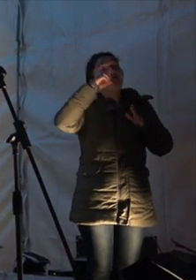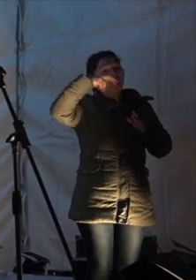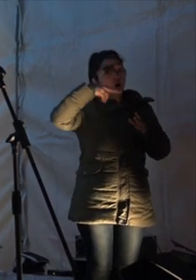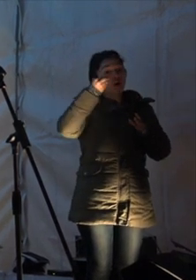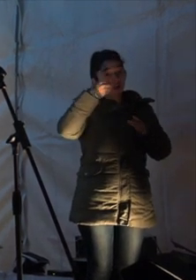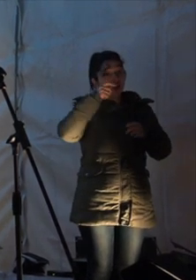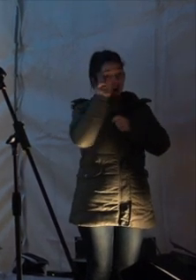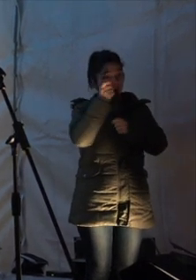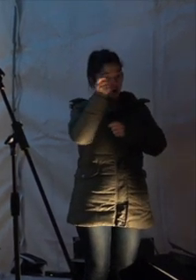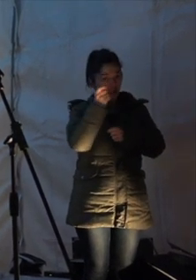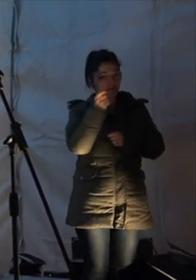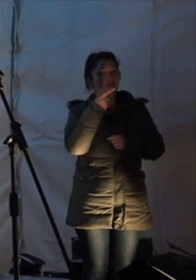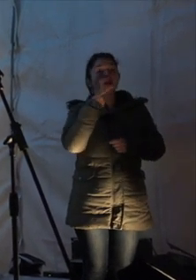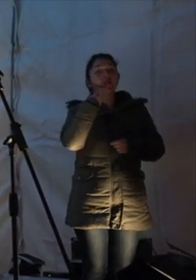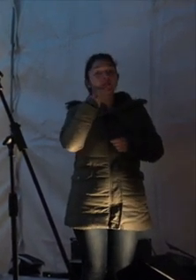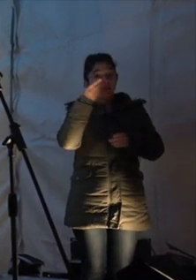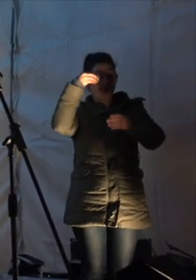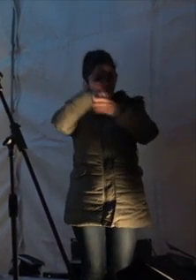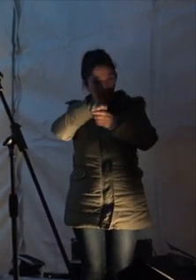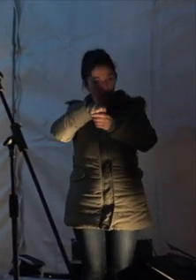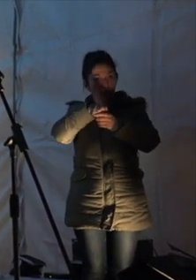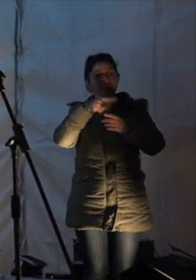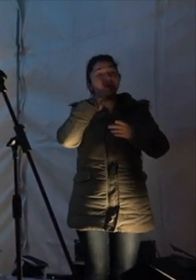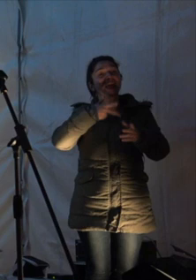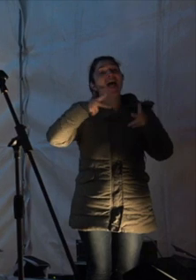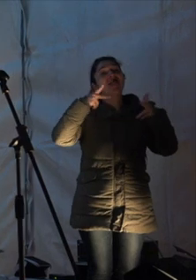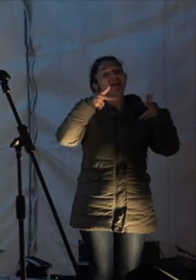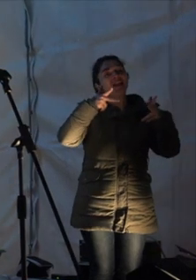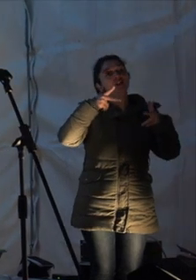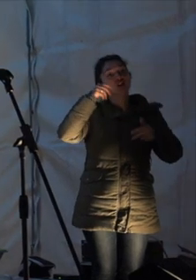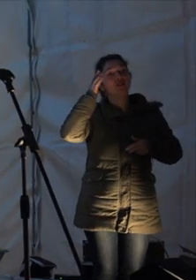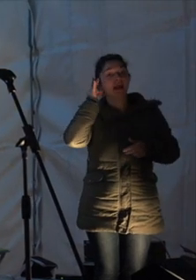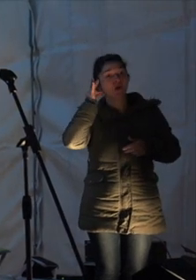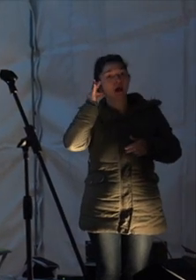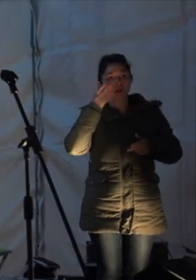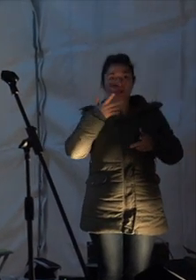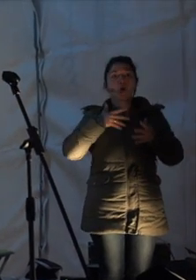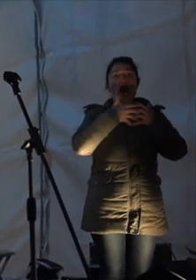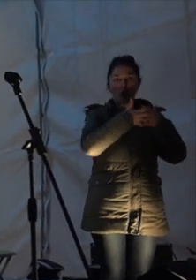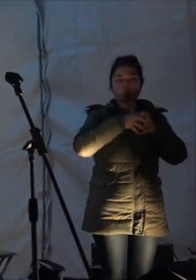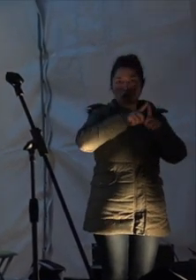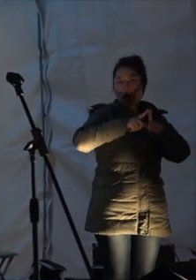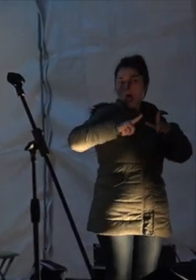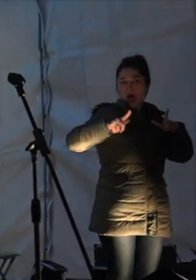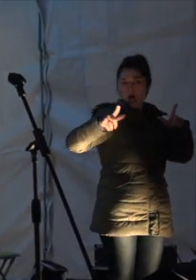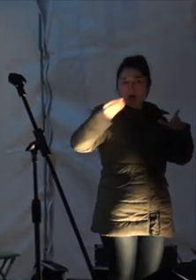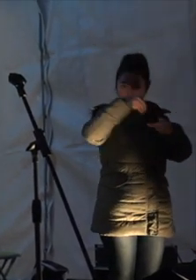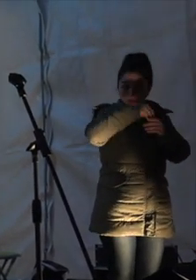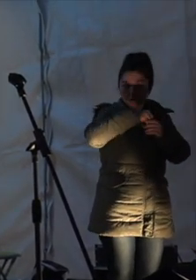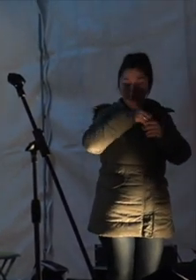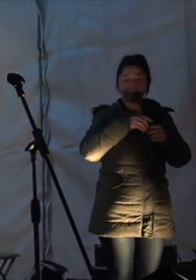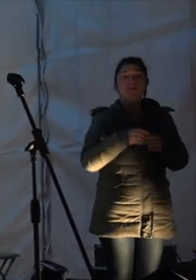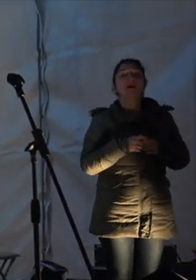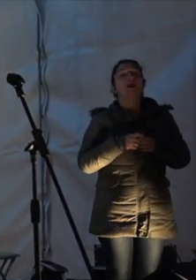nos muestra cuán larga es la lucha por los derechos de la mujer. Y nos sigue asombrando,